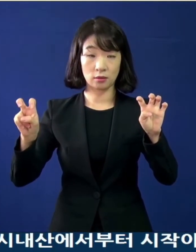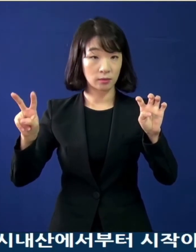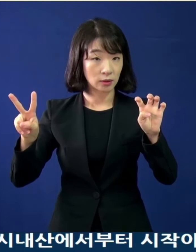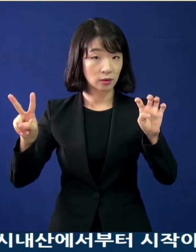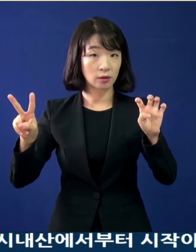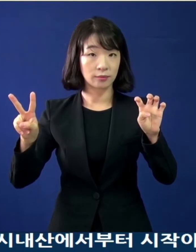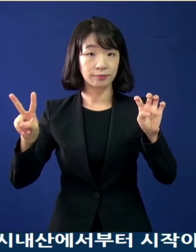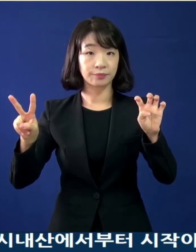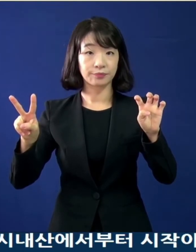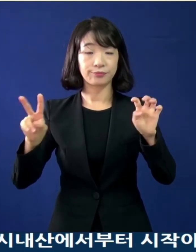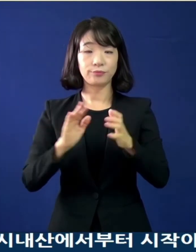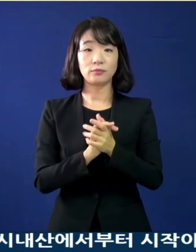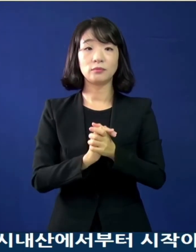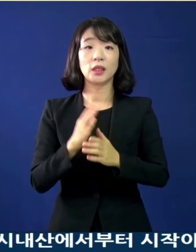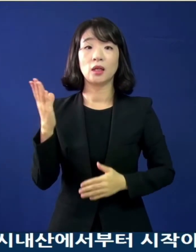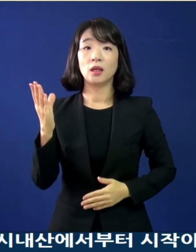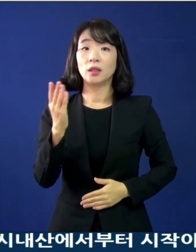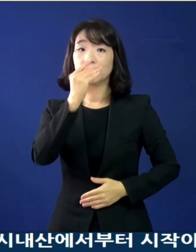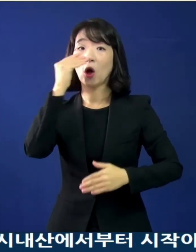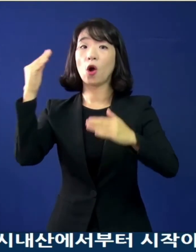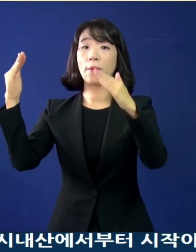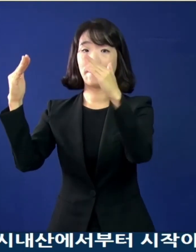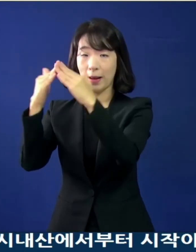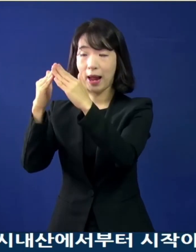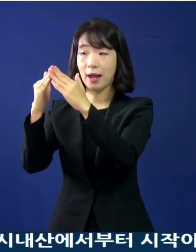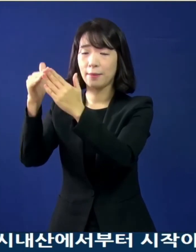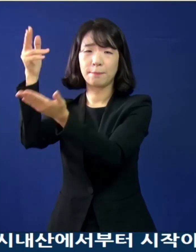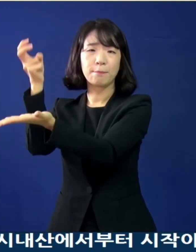성막의 중심에 그 법궤,